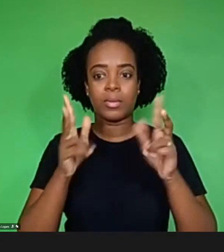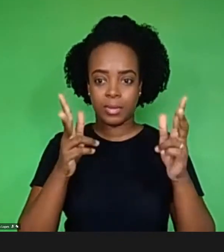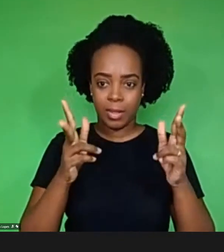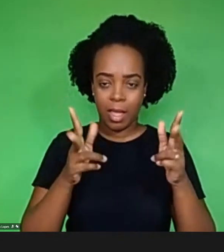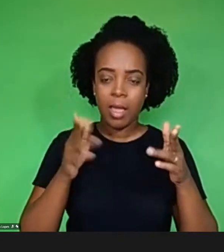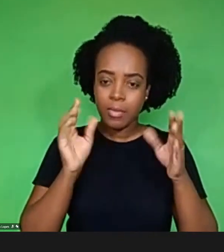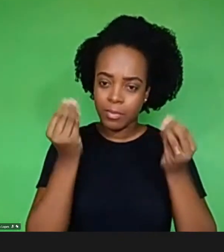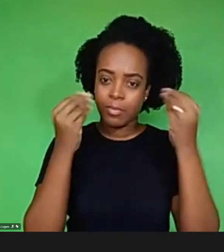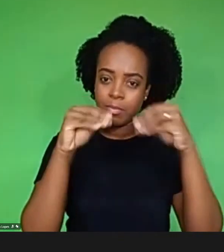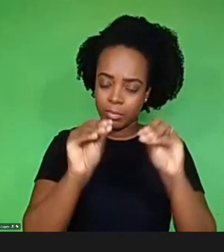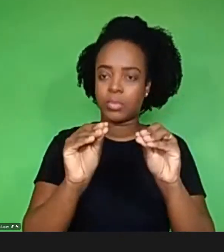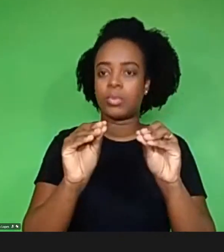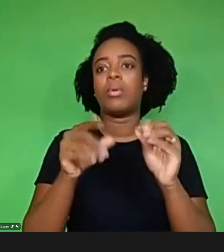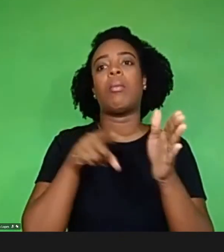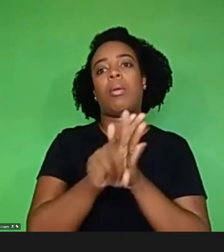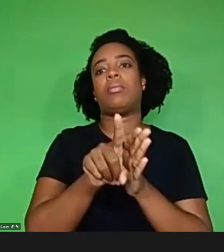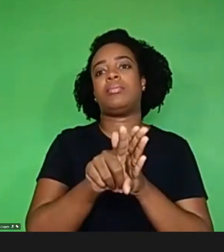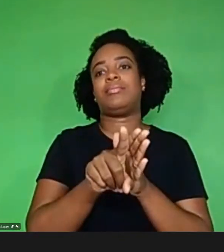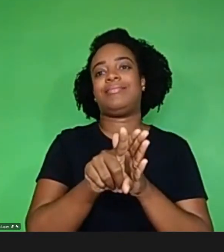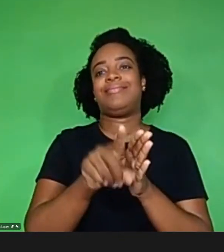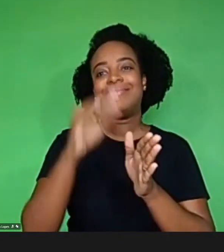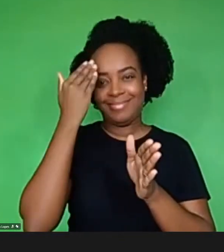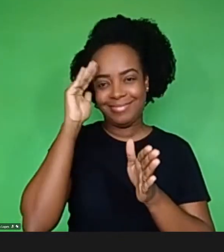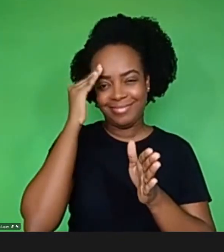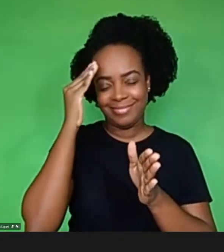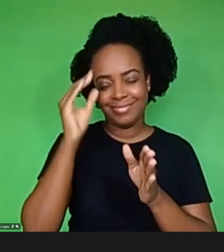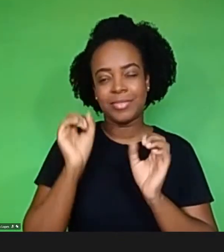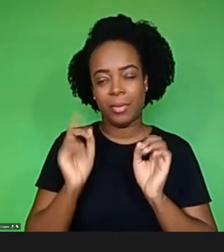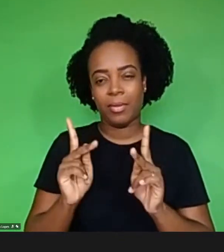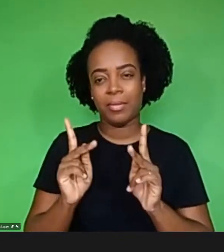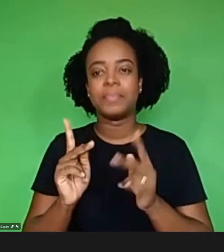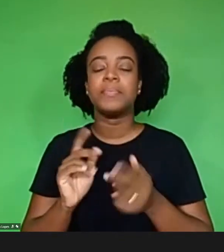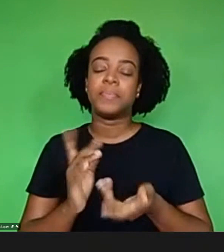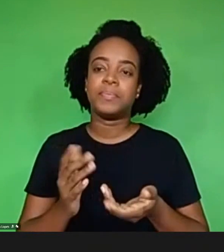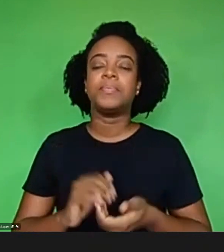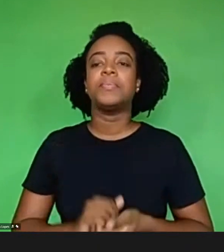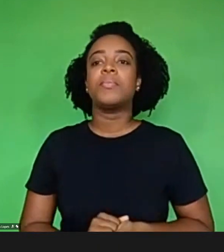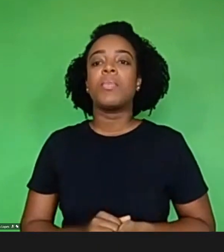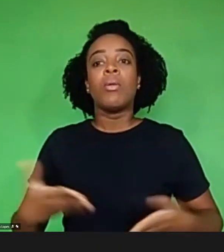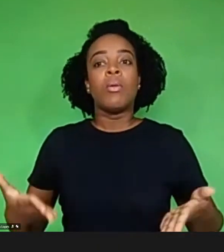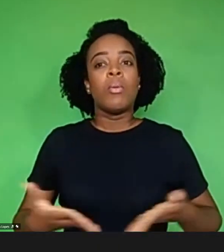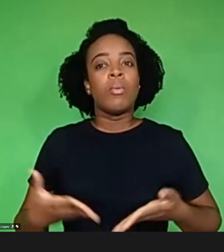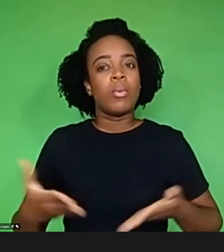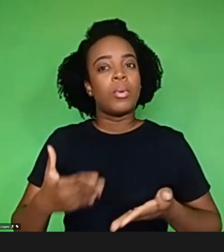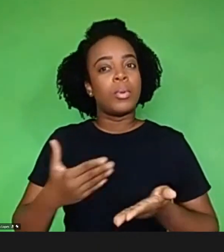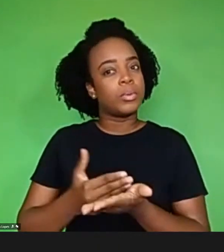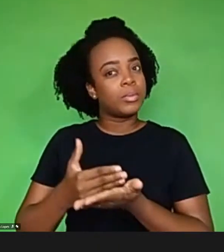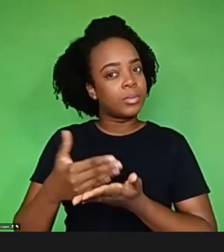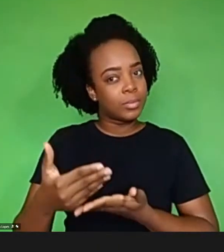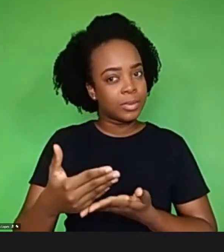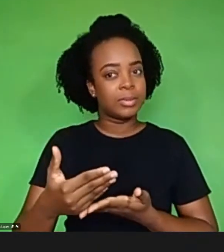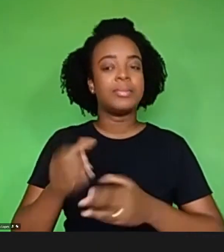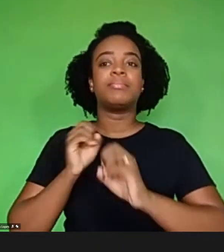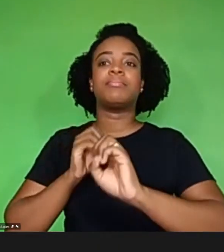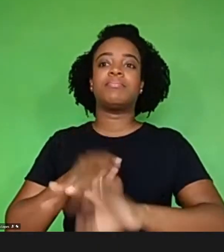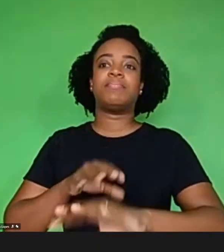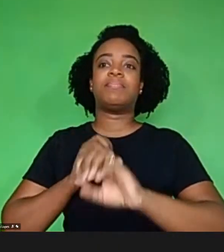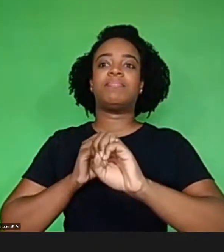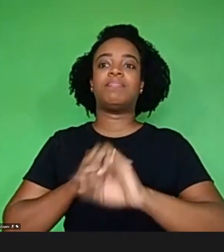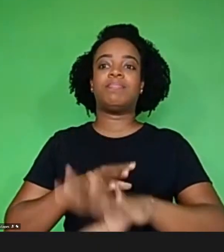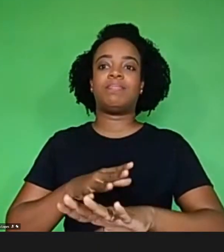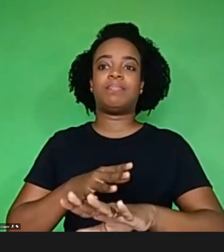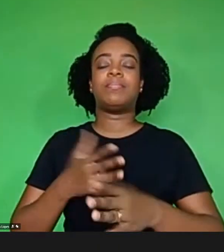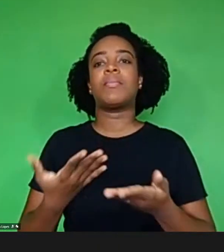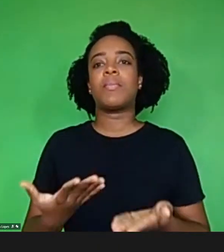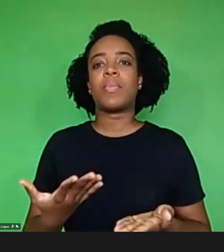Tudo certinho? Então, para a gente dar início a essa aula inaugural, eu vou passar a